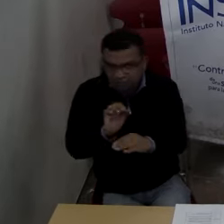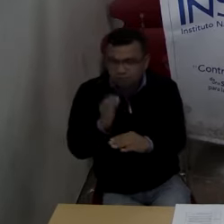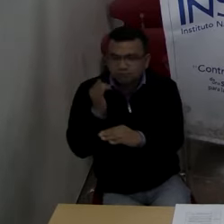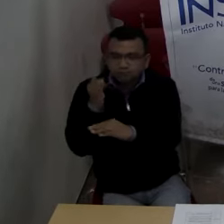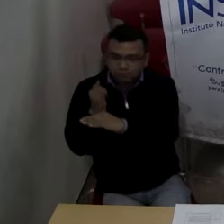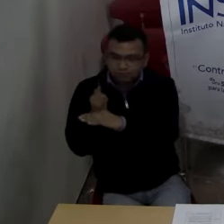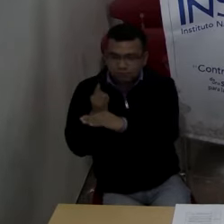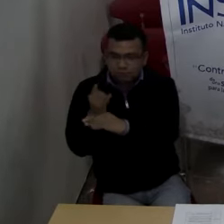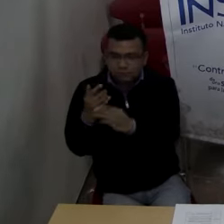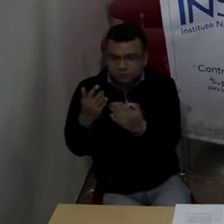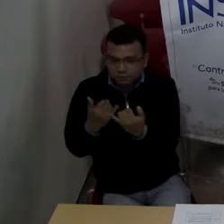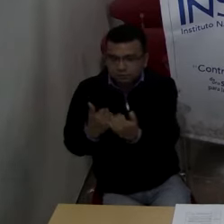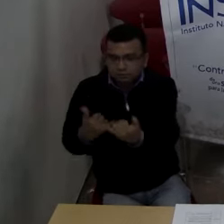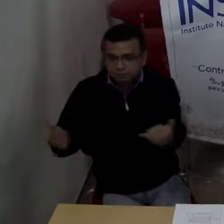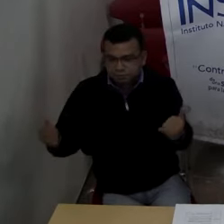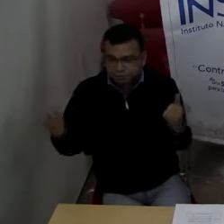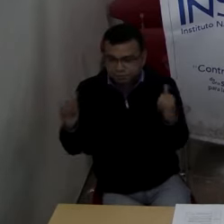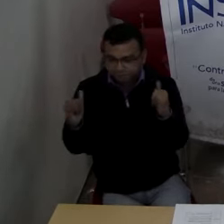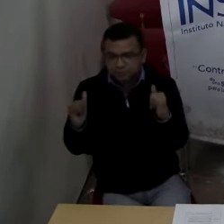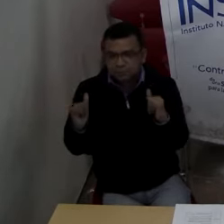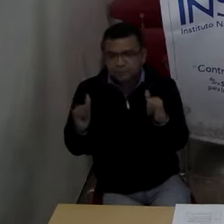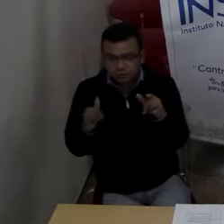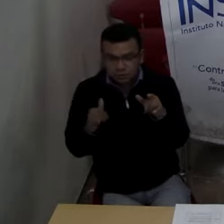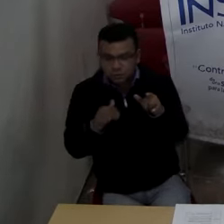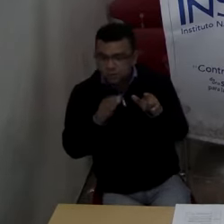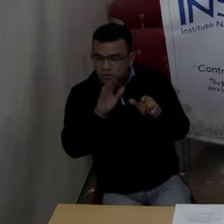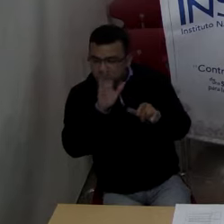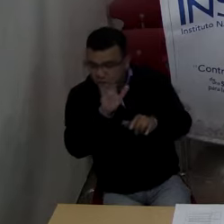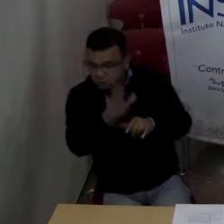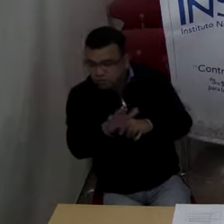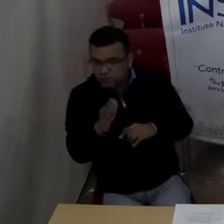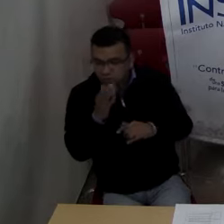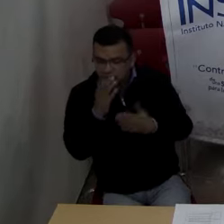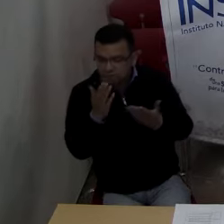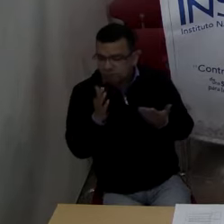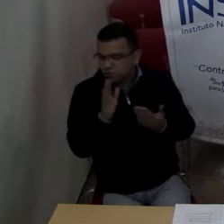un tipo de claves y uno aprende a hacer memoria.